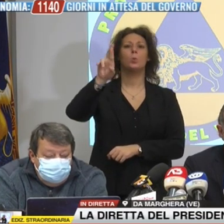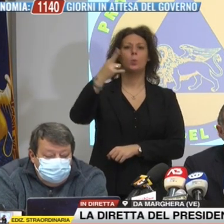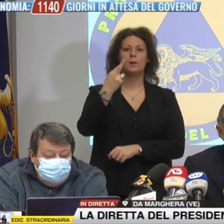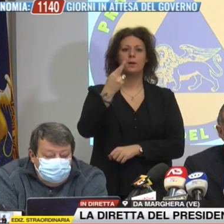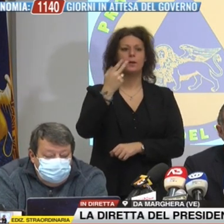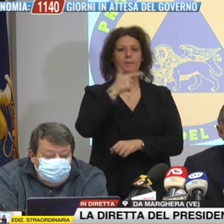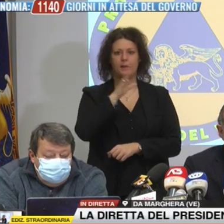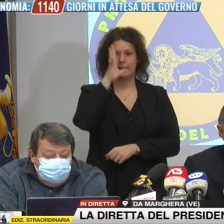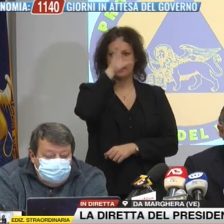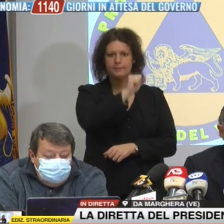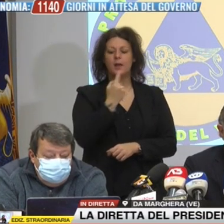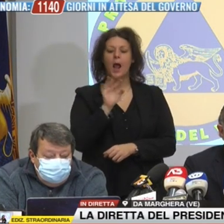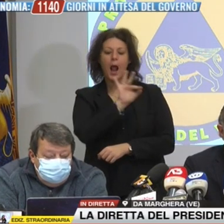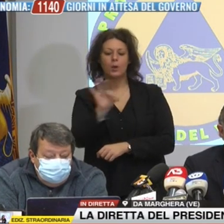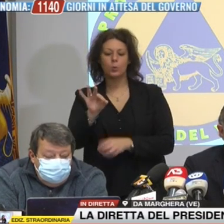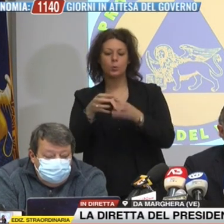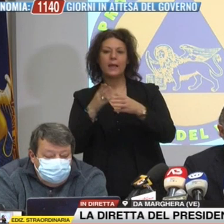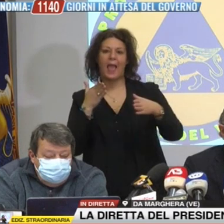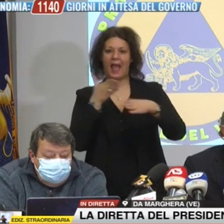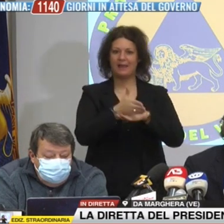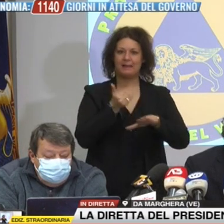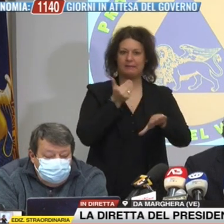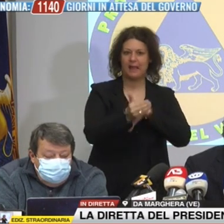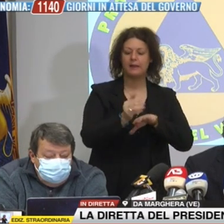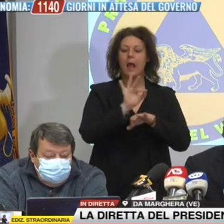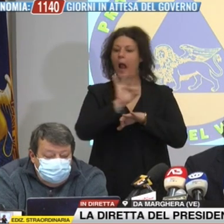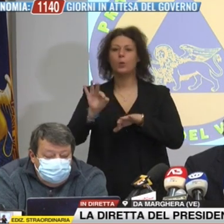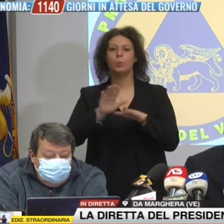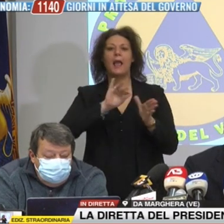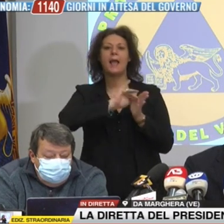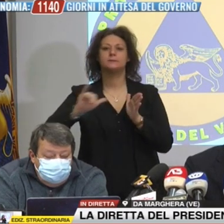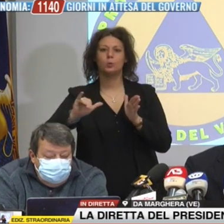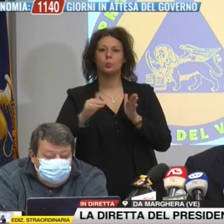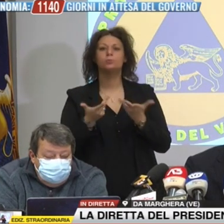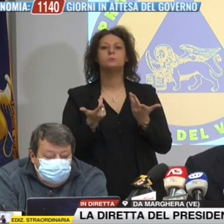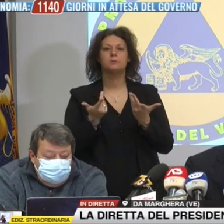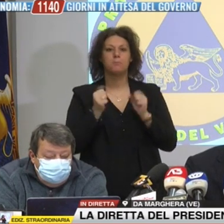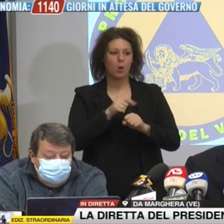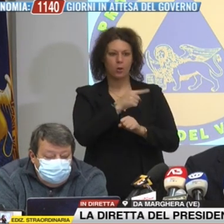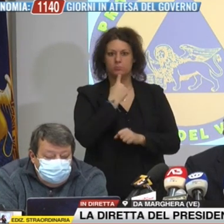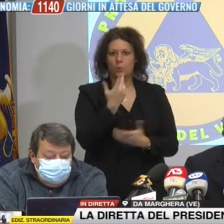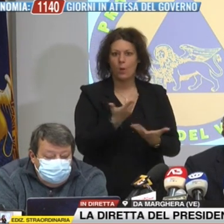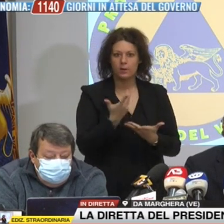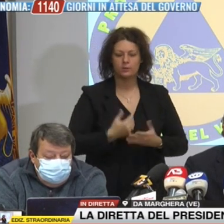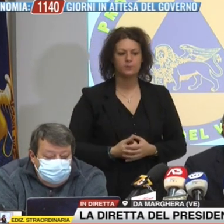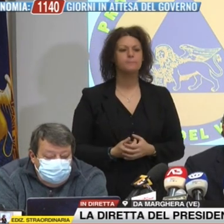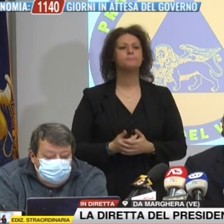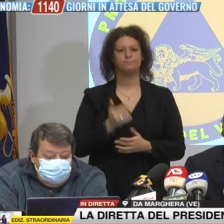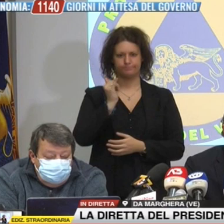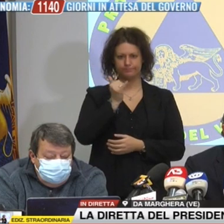chi entra comunque tardi e chi non entra proprio. Grazie. Assolutamente sì, ma guarda, di questa vicenda siamo a